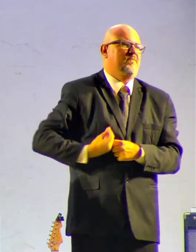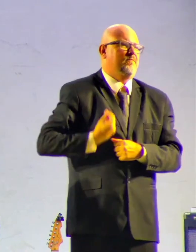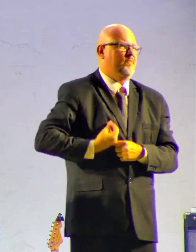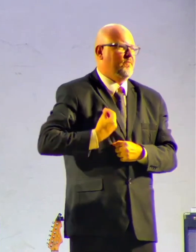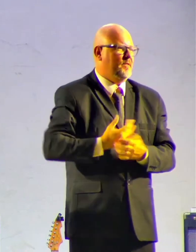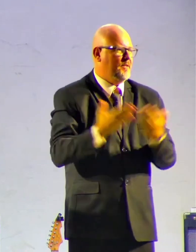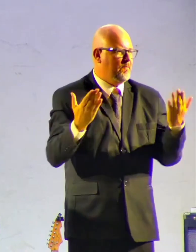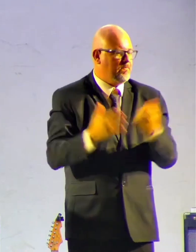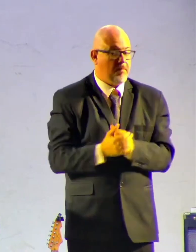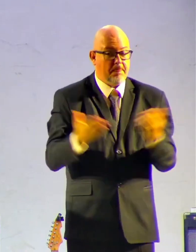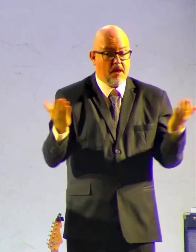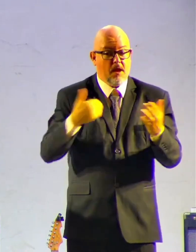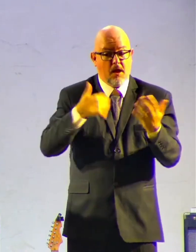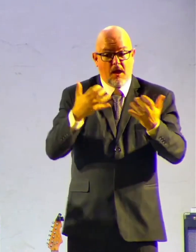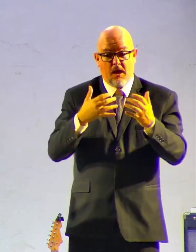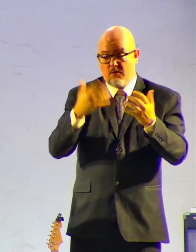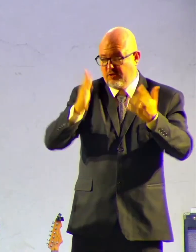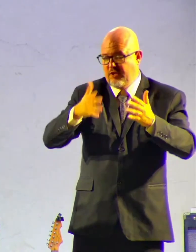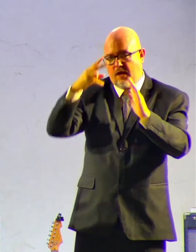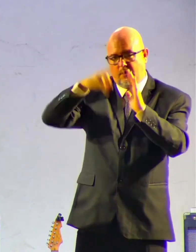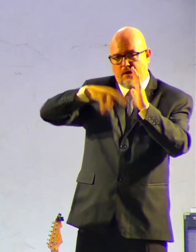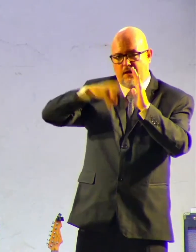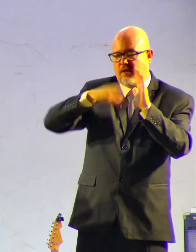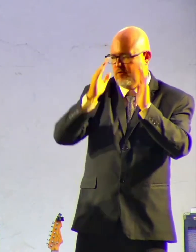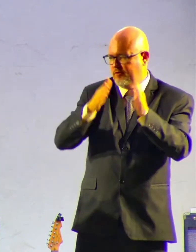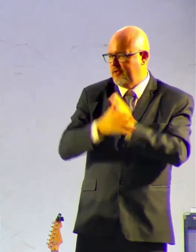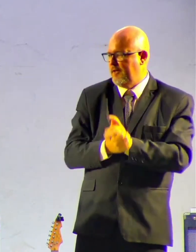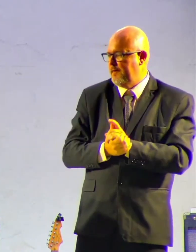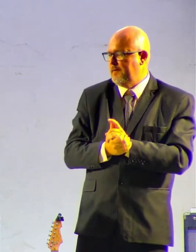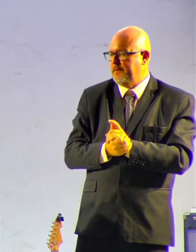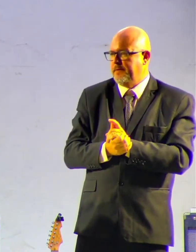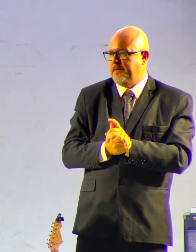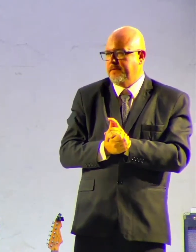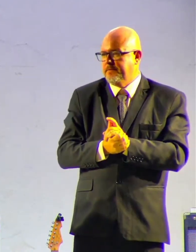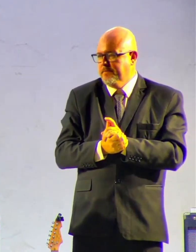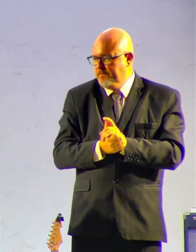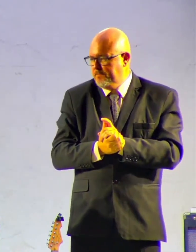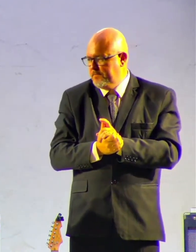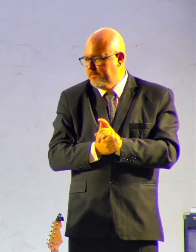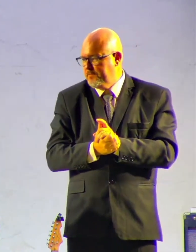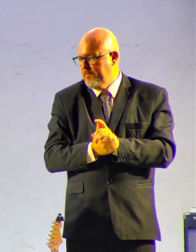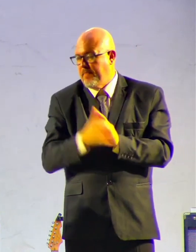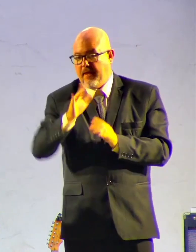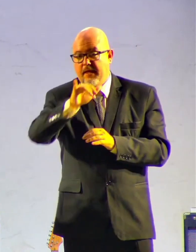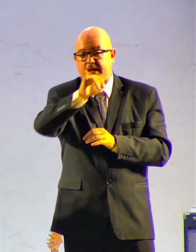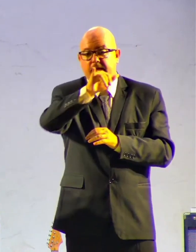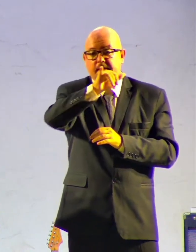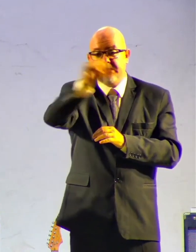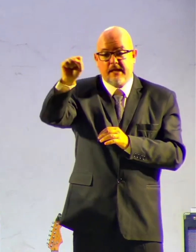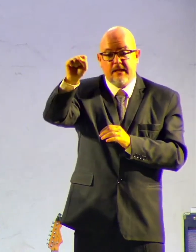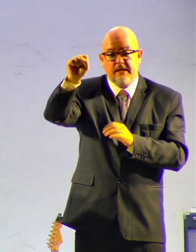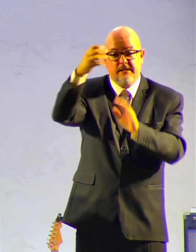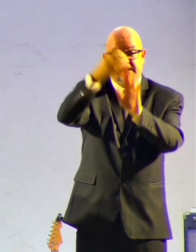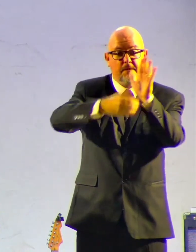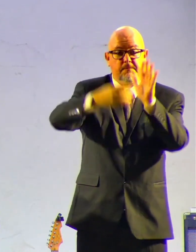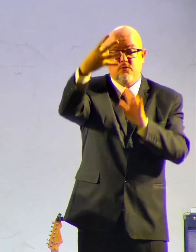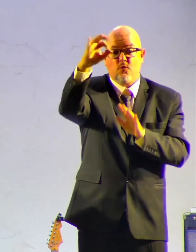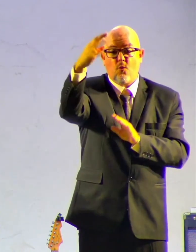quero compartilhar com vocês o texto que já foi lido em parte neste culto. Está em Isaías